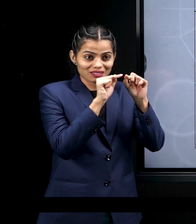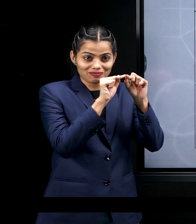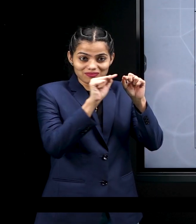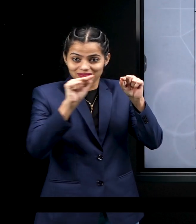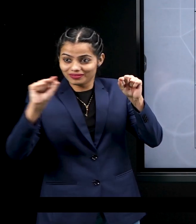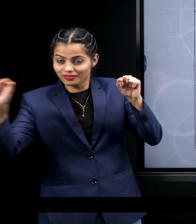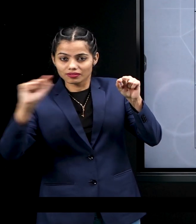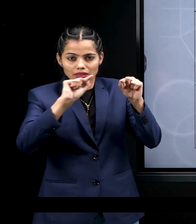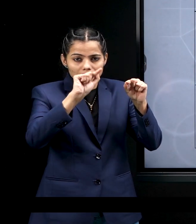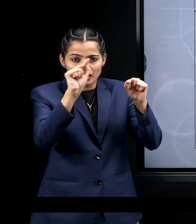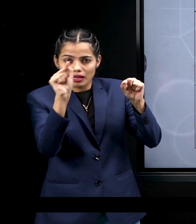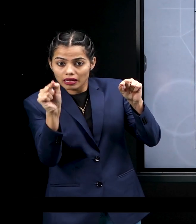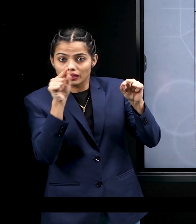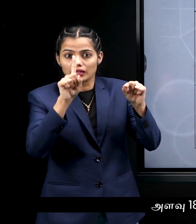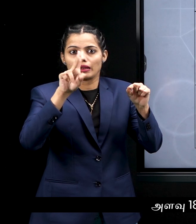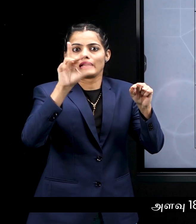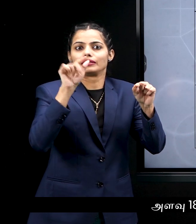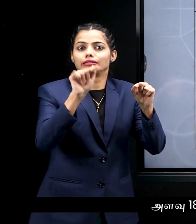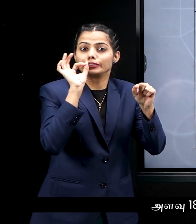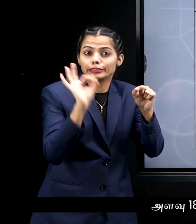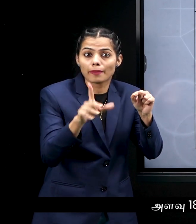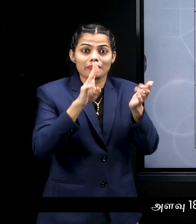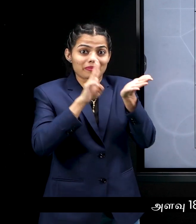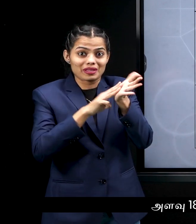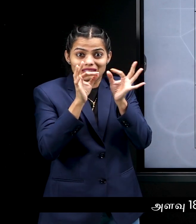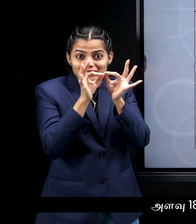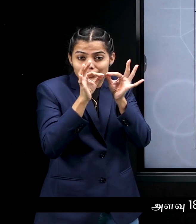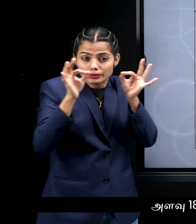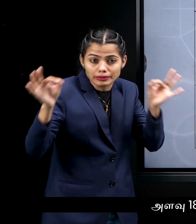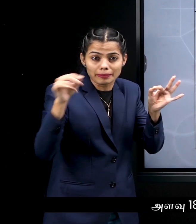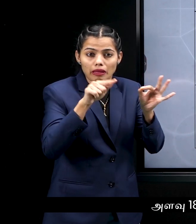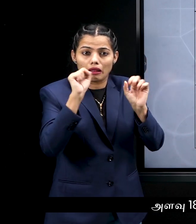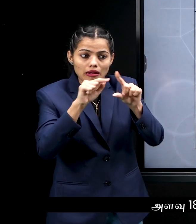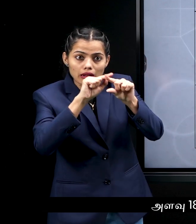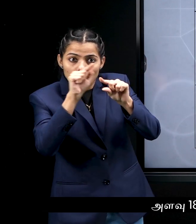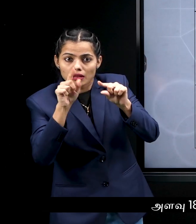நேர்கோணம். ஒரு கோணத்தின் அளவு 180 பாகை எனில் அது நேர்கோணம் எனப்படும்.